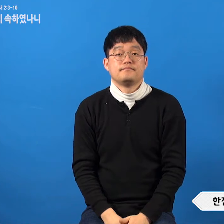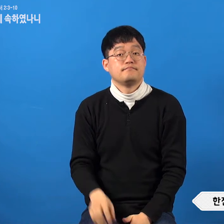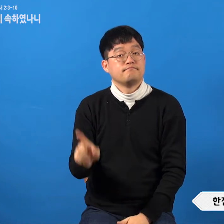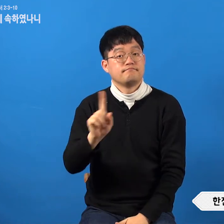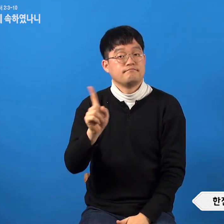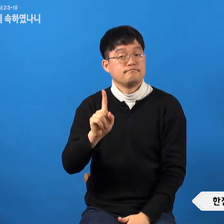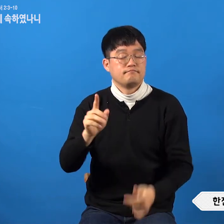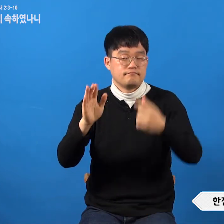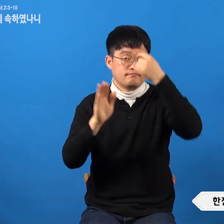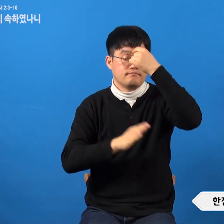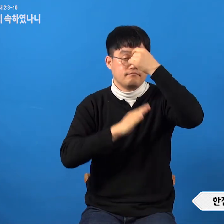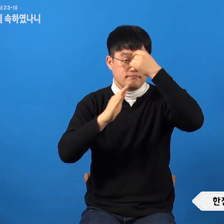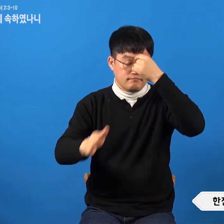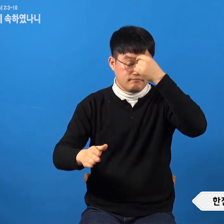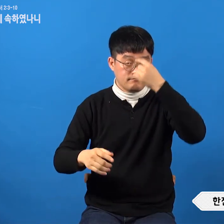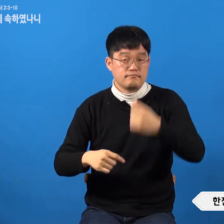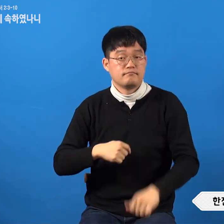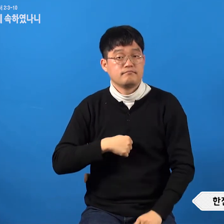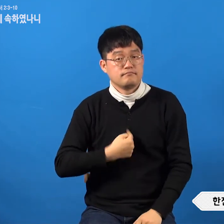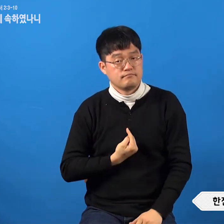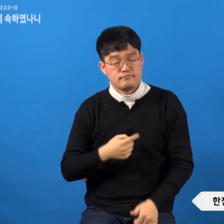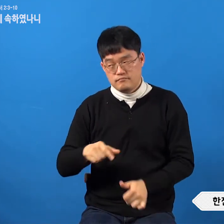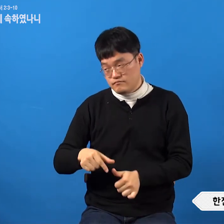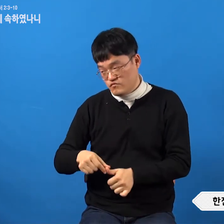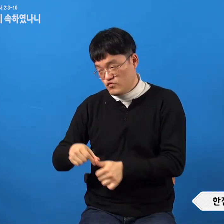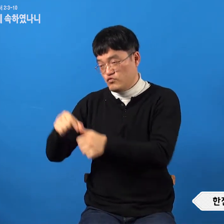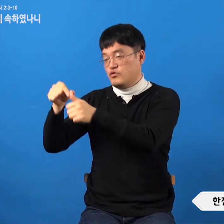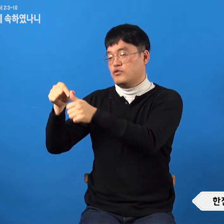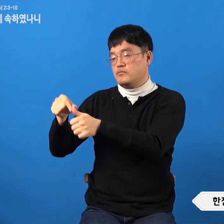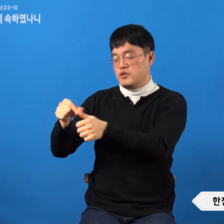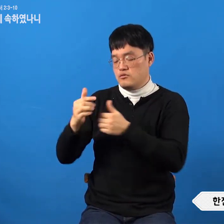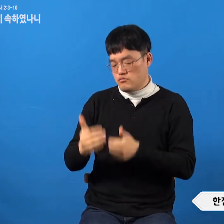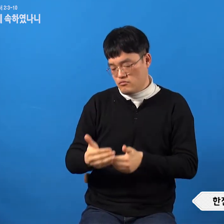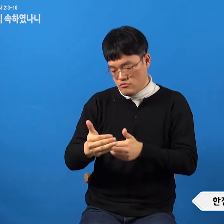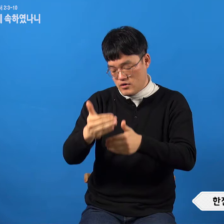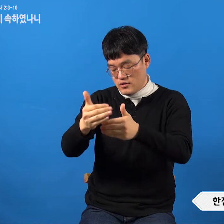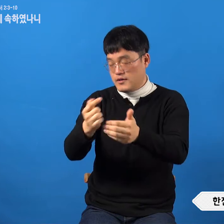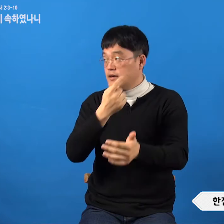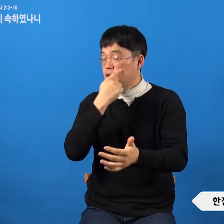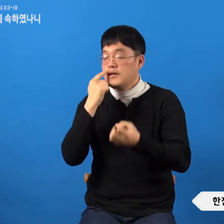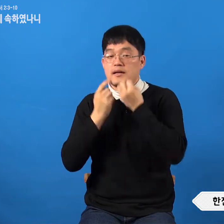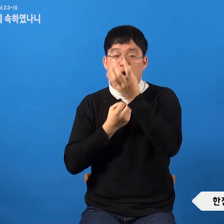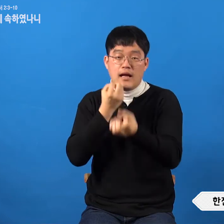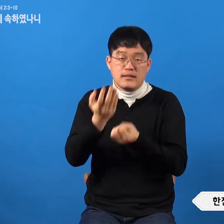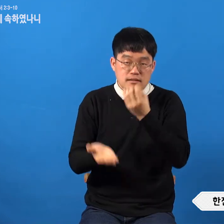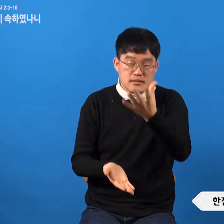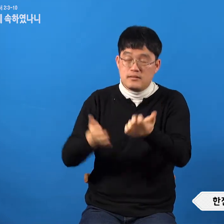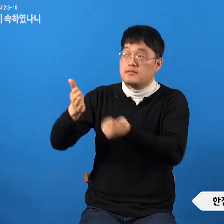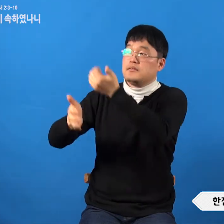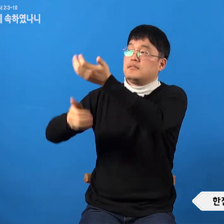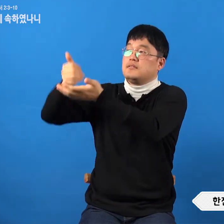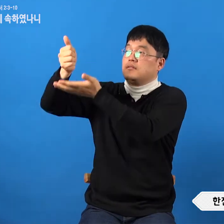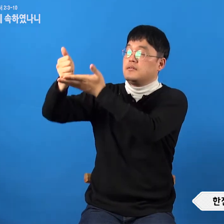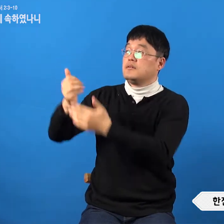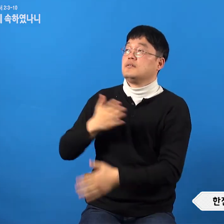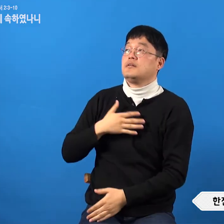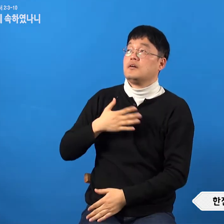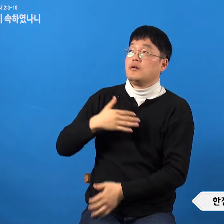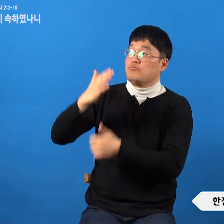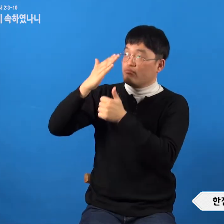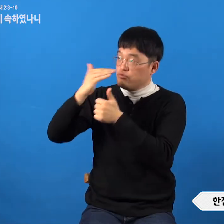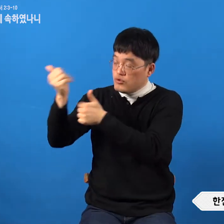어떤 성도가 자기가 구원받은 과정을 쭉 간증을 했습니다. 하나님이 어떻게 자기를 부르셨고 어떻게